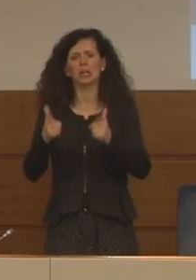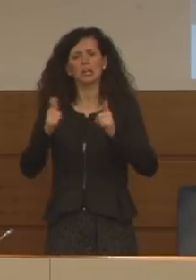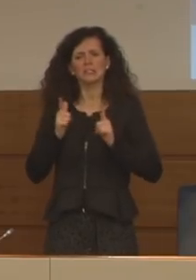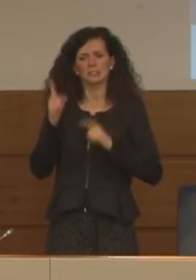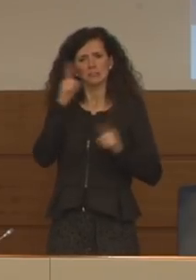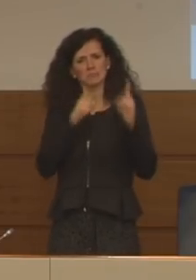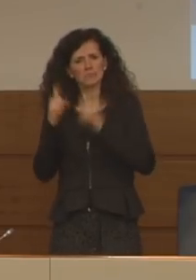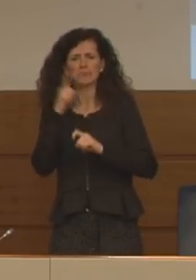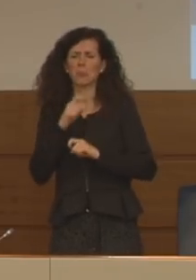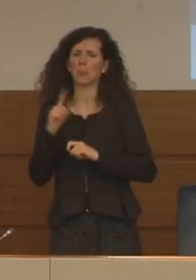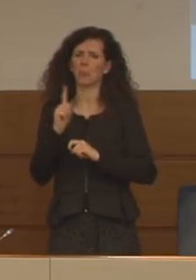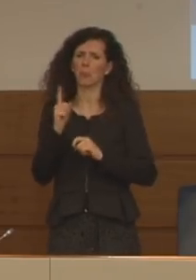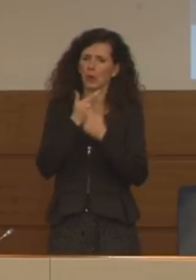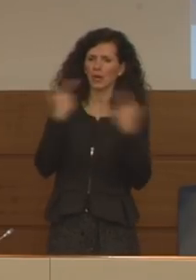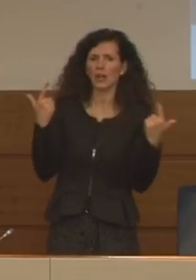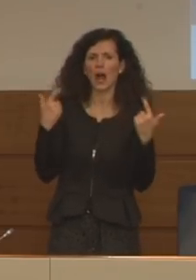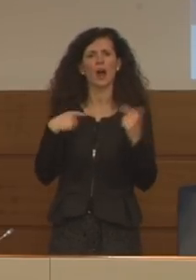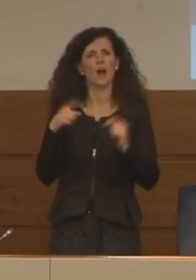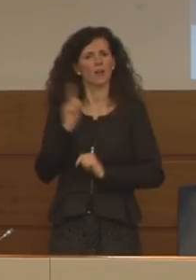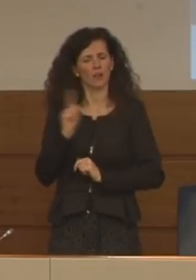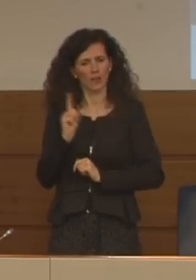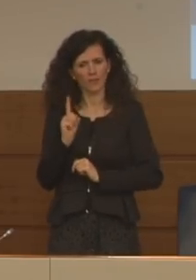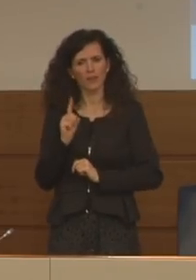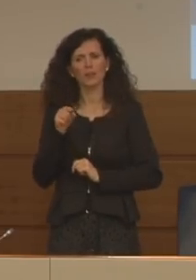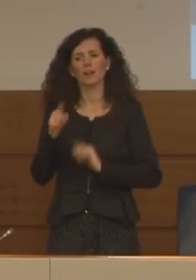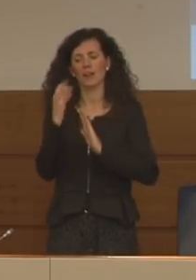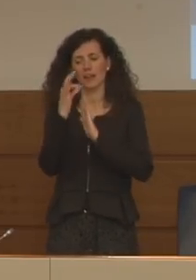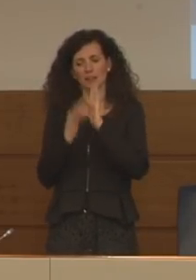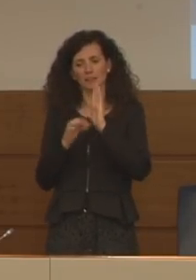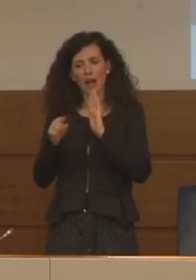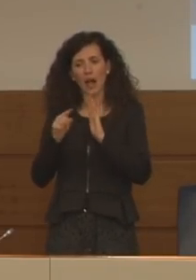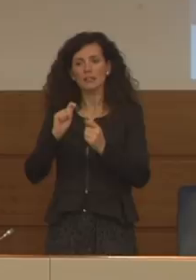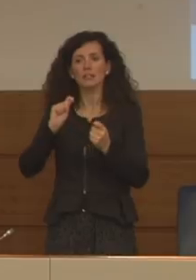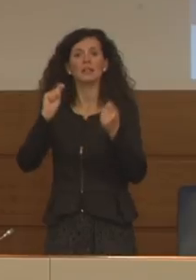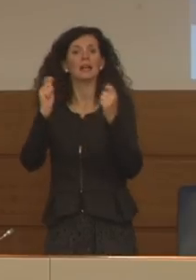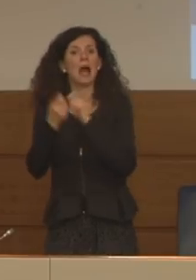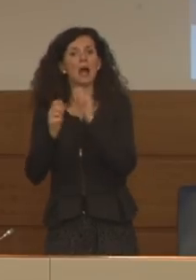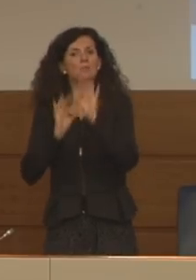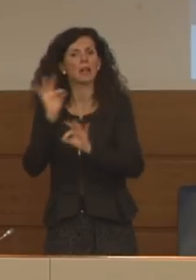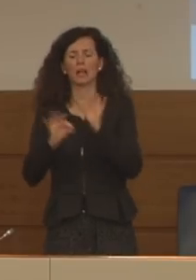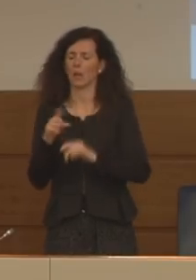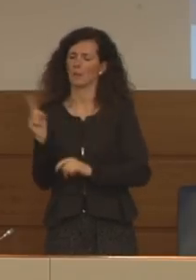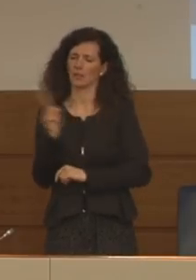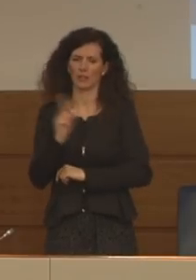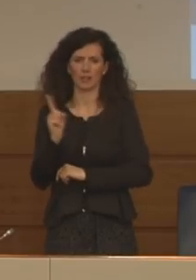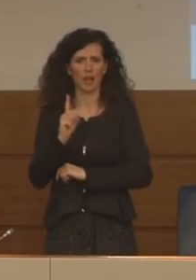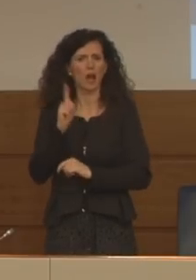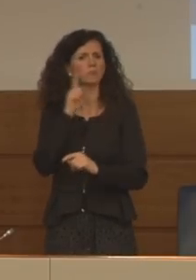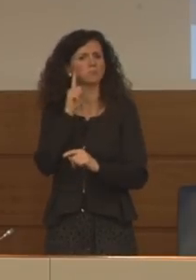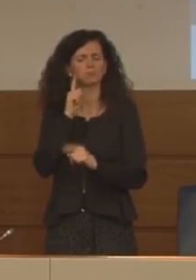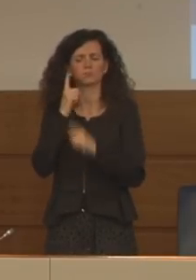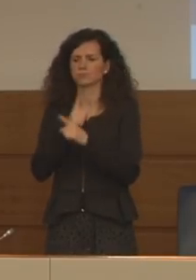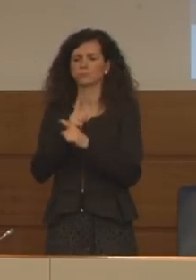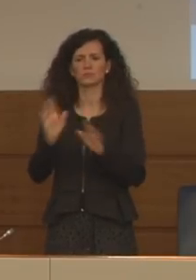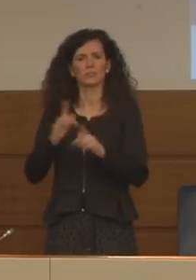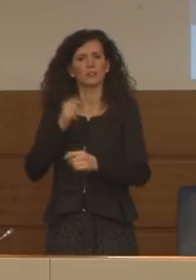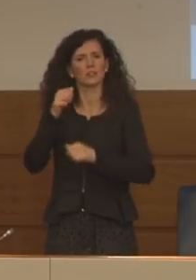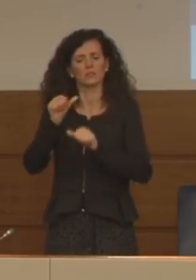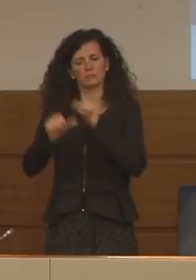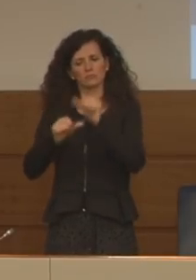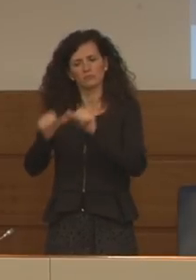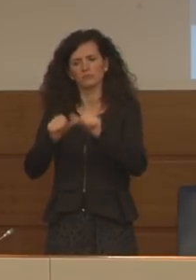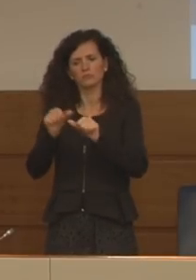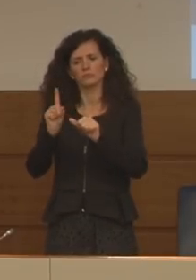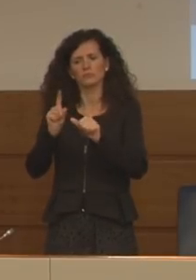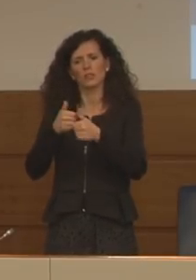nei tagli da da indicare alcun cambiamento nelle terapie nelle terapie esistenti per i pazienti